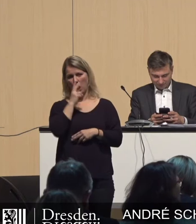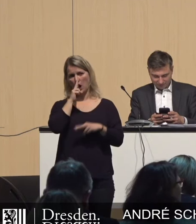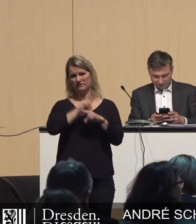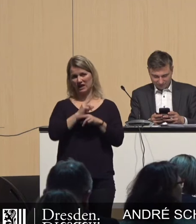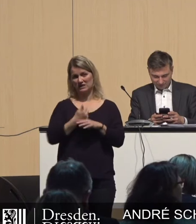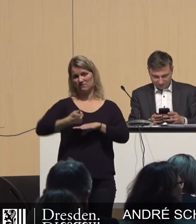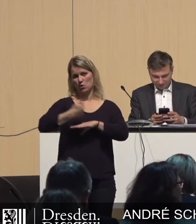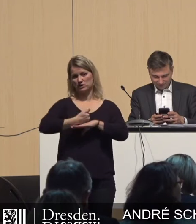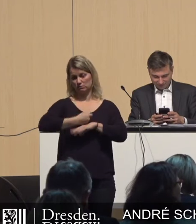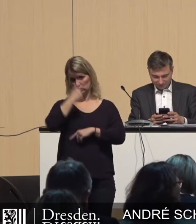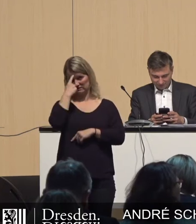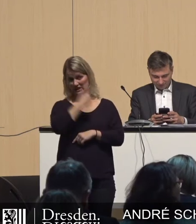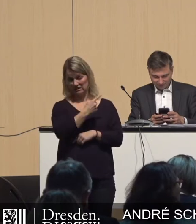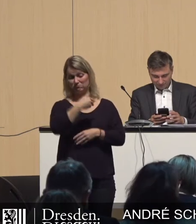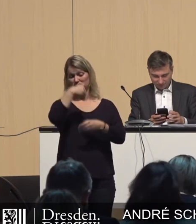Aufsichtsrates